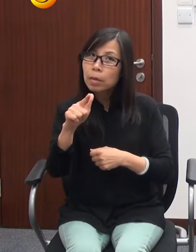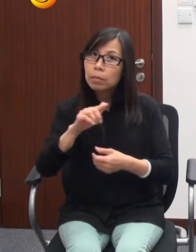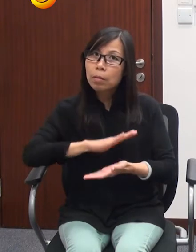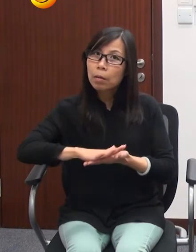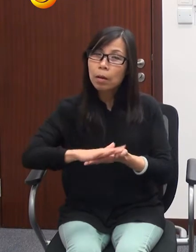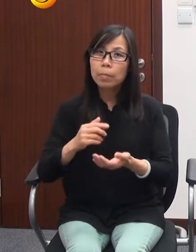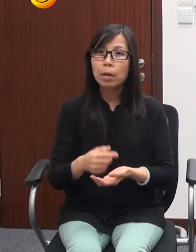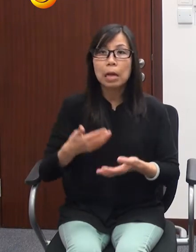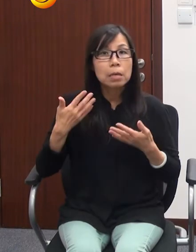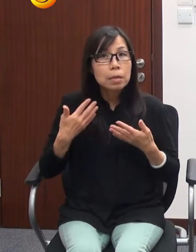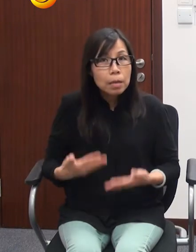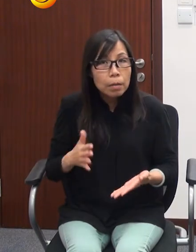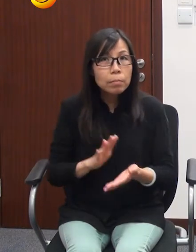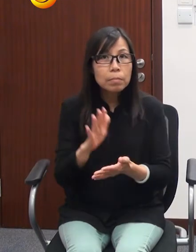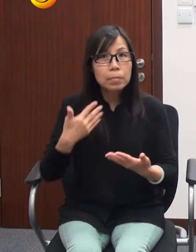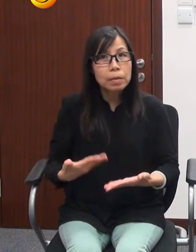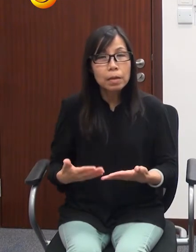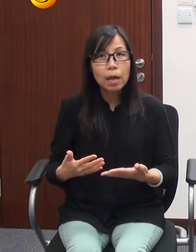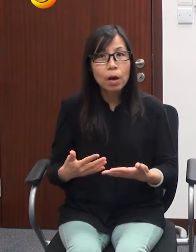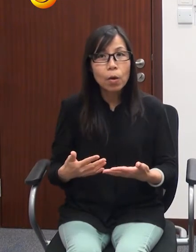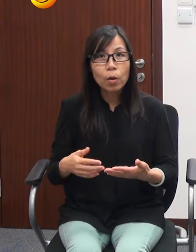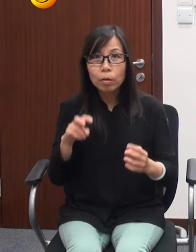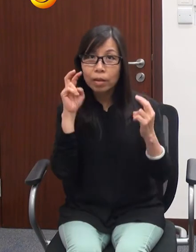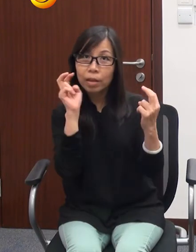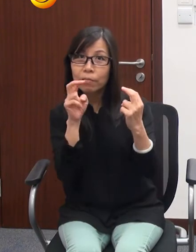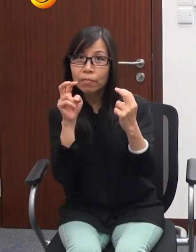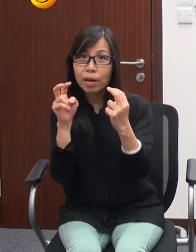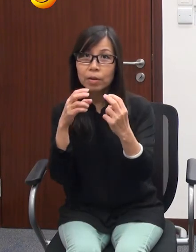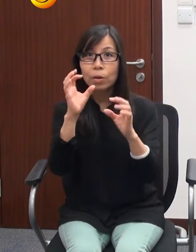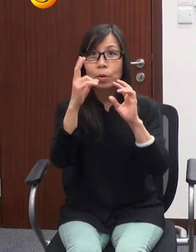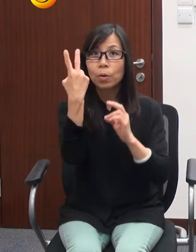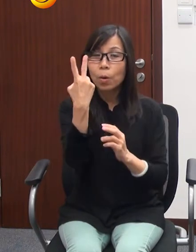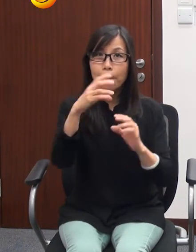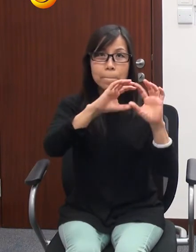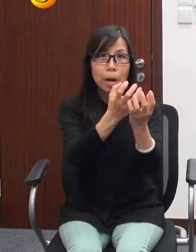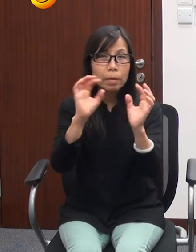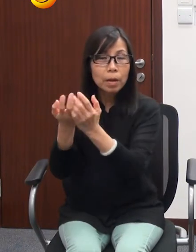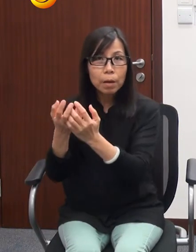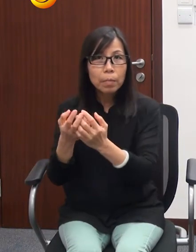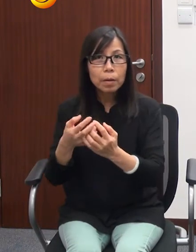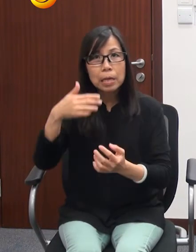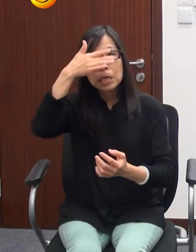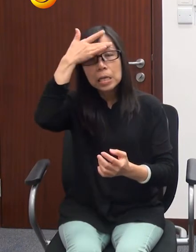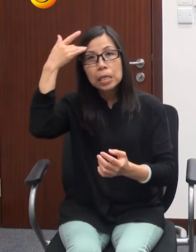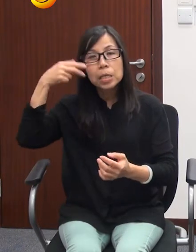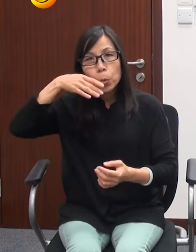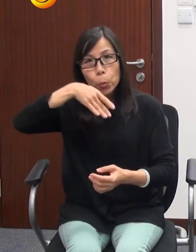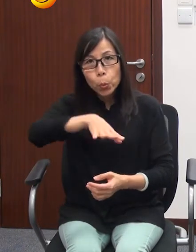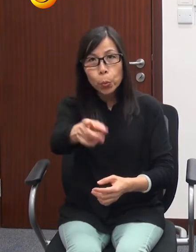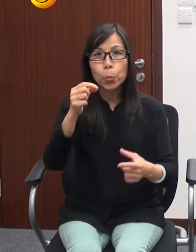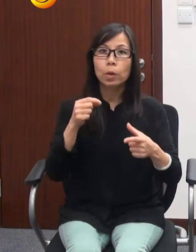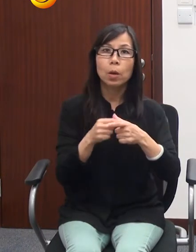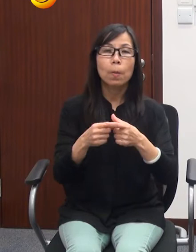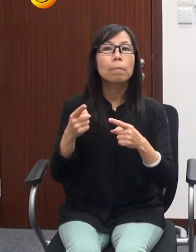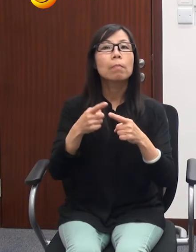嚇，咁今年又撞到兩班人喎，三班人，一班咧就叫做熱血公民，一班咧就叫做嗰個叫做唔知本土光